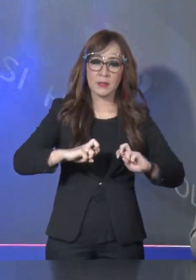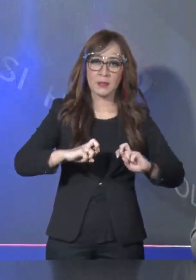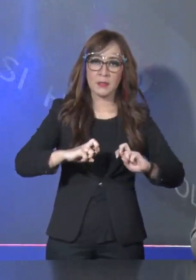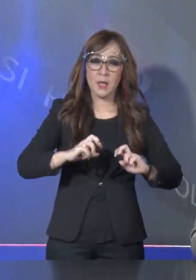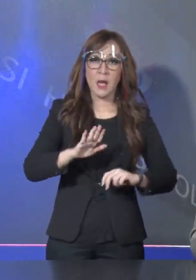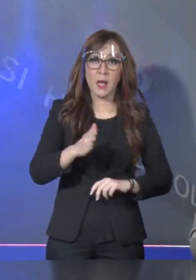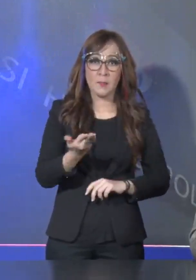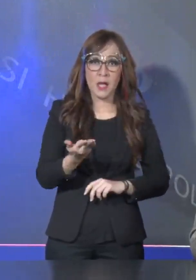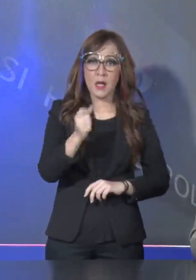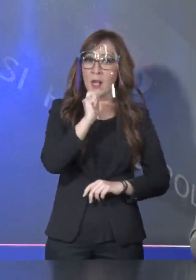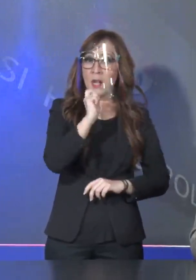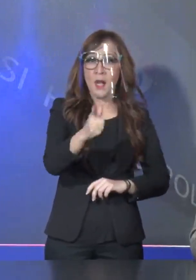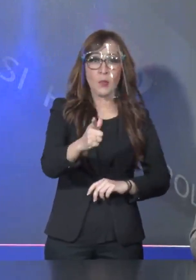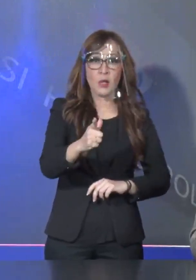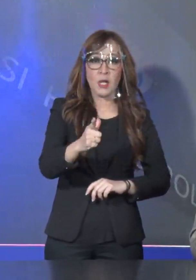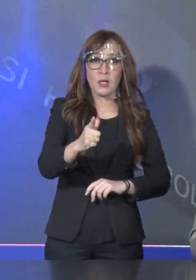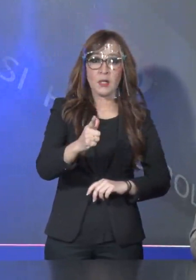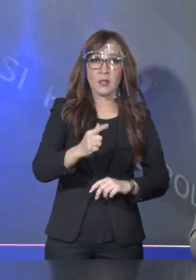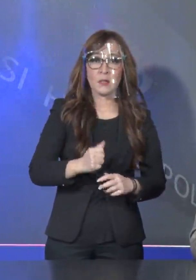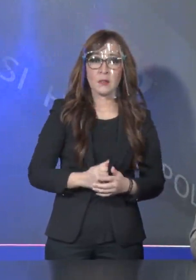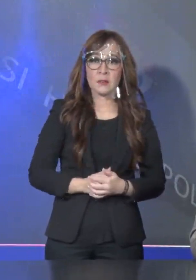yaitu laporan polisi